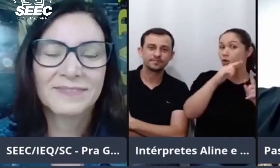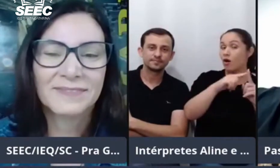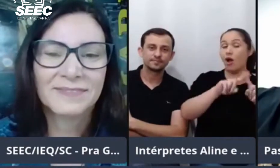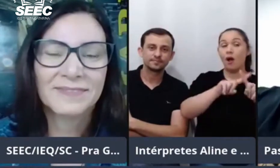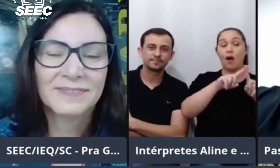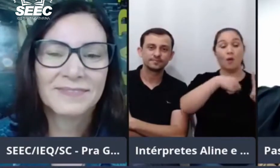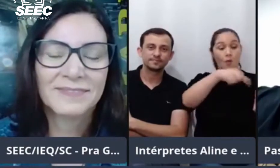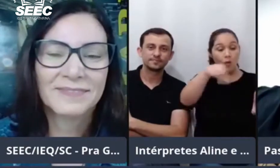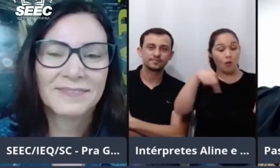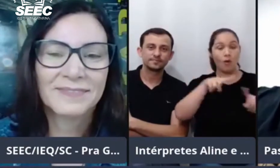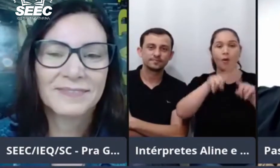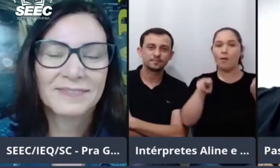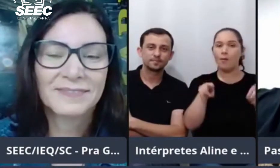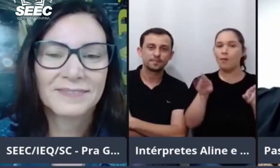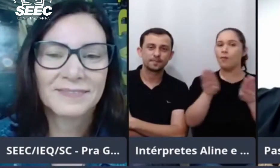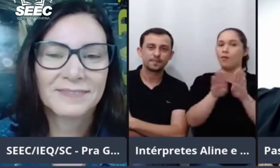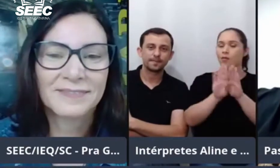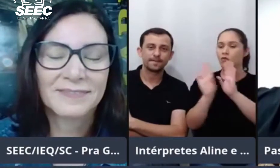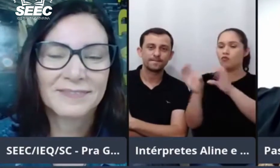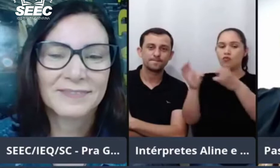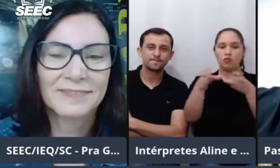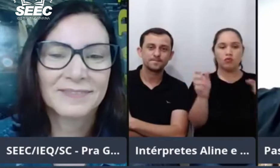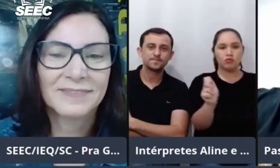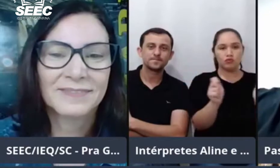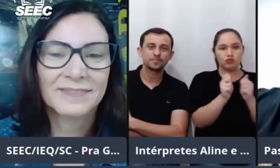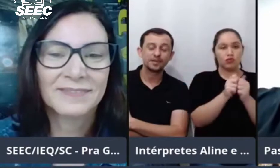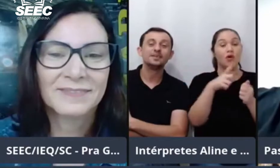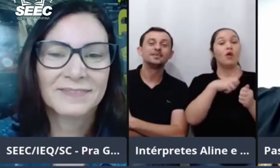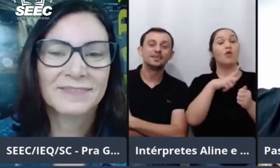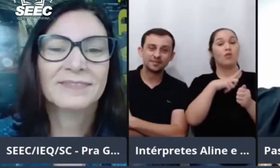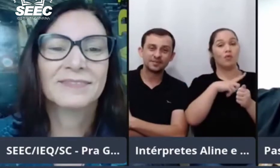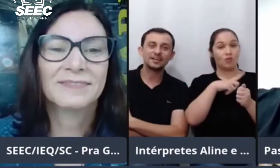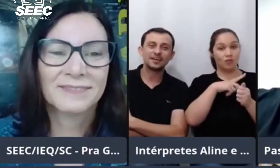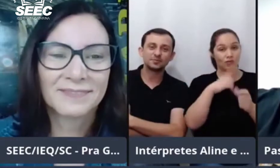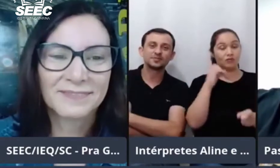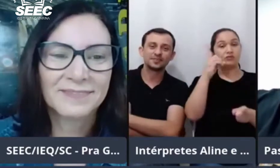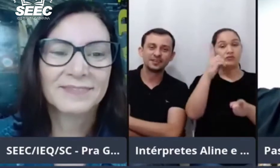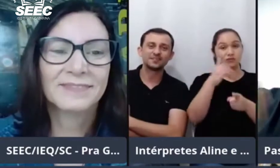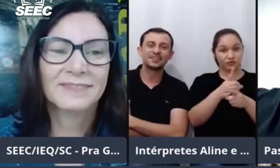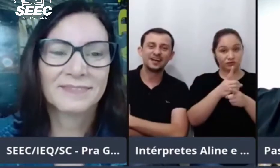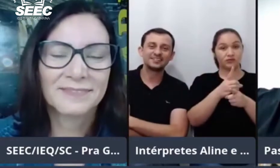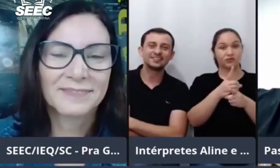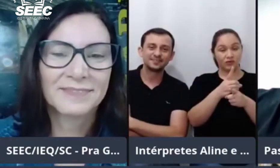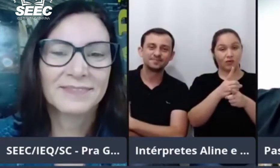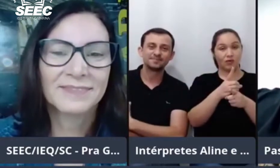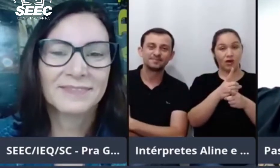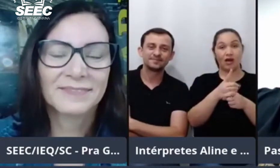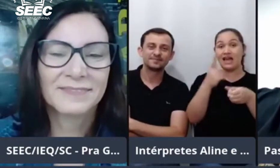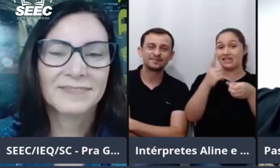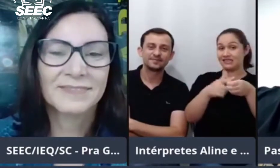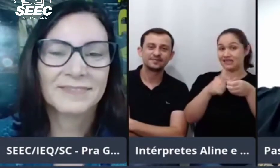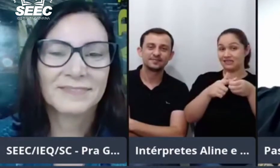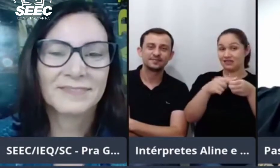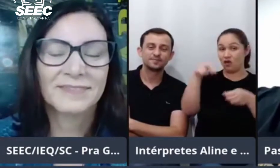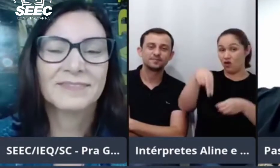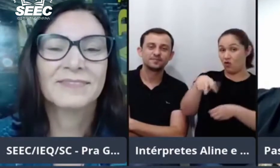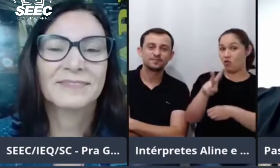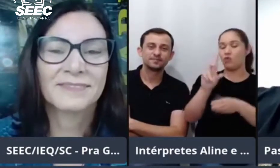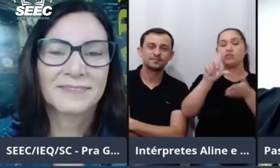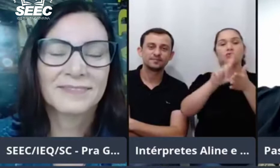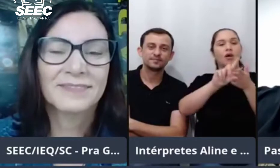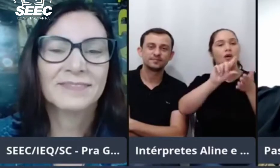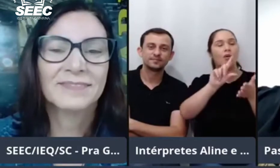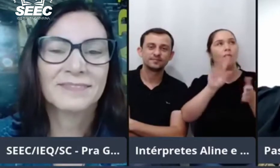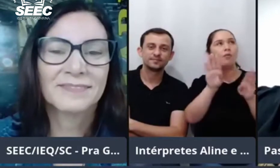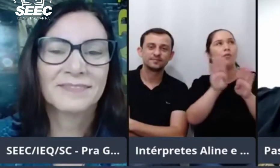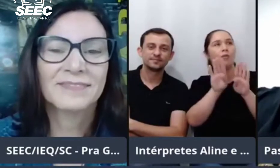Nós conseguimos realizar um encontro em Nova Veneza, né, professor Rafael, professora Aline, né? Depois um aqui em Criciúma, né, onde, puxa,